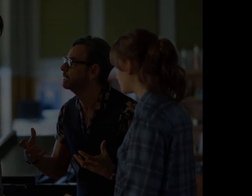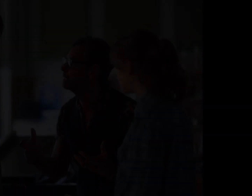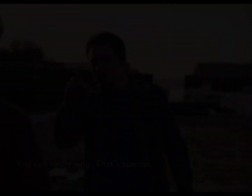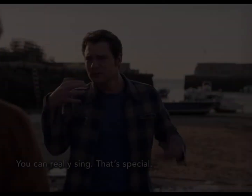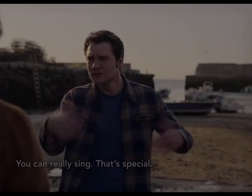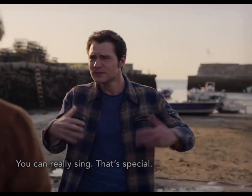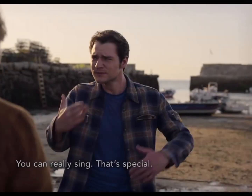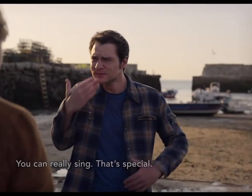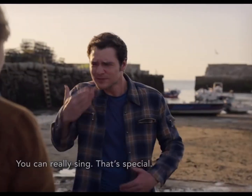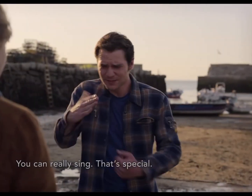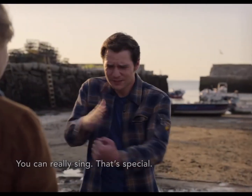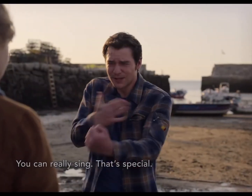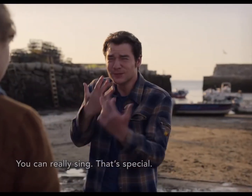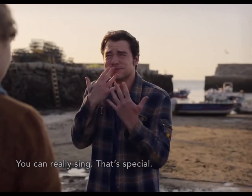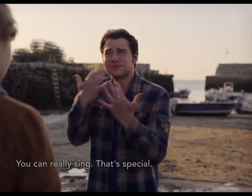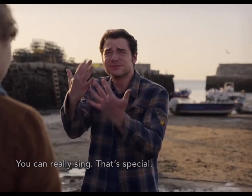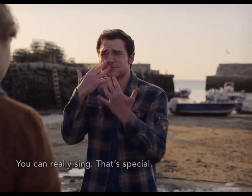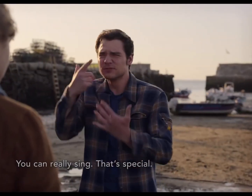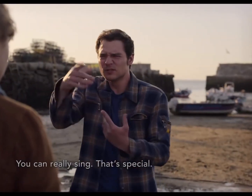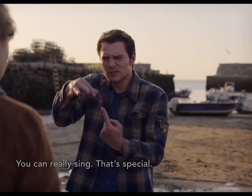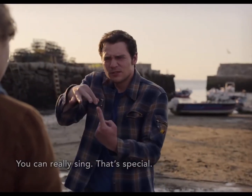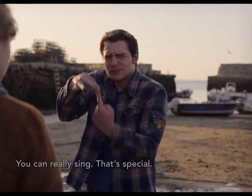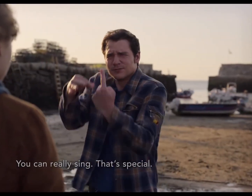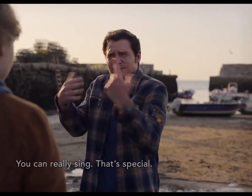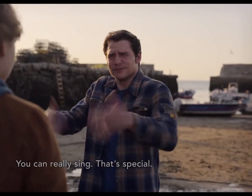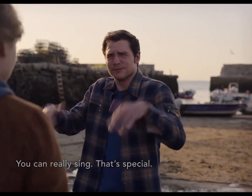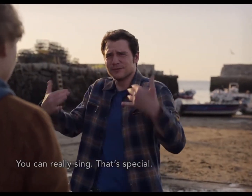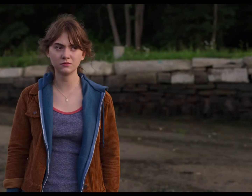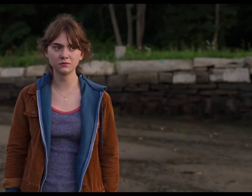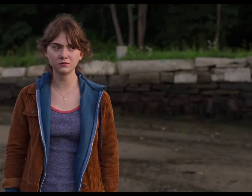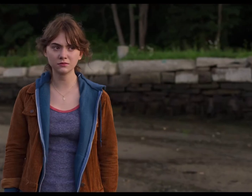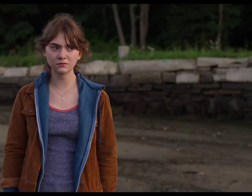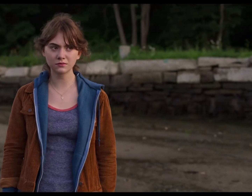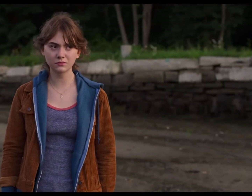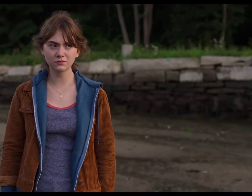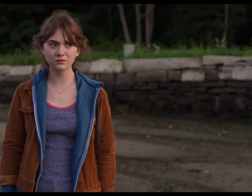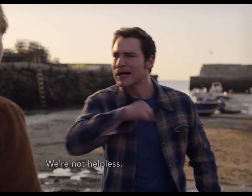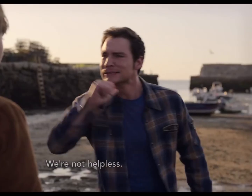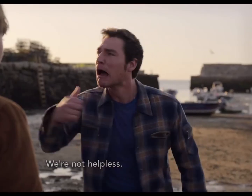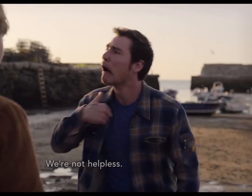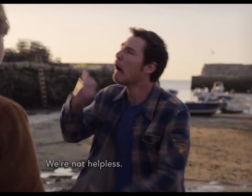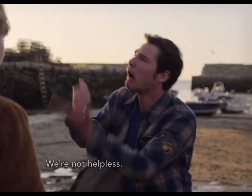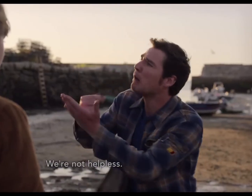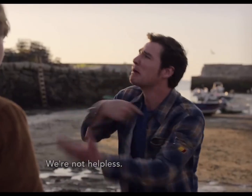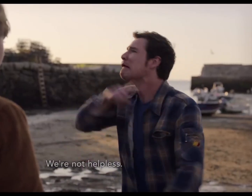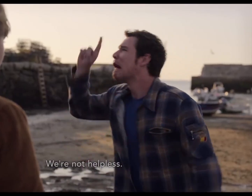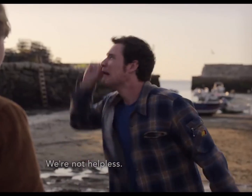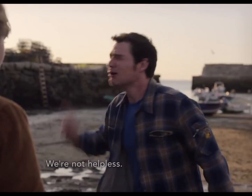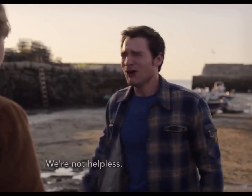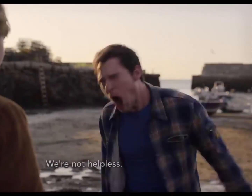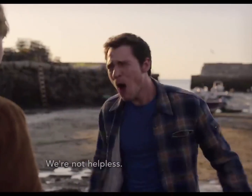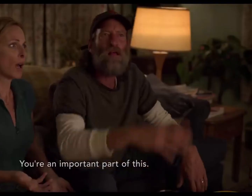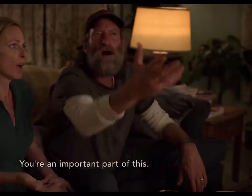y sus sueños. Sobre todo, siendo el canto algo tan incomprensible para una persona